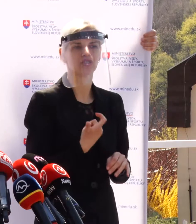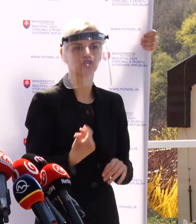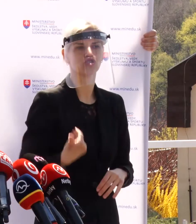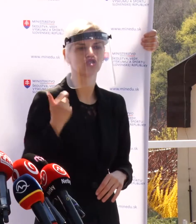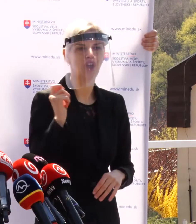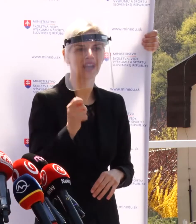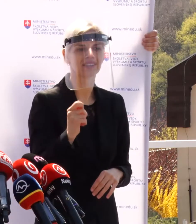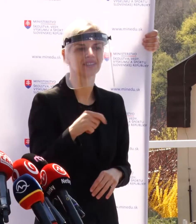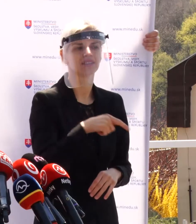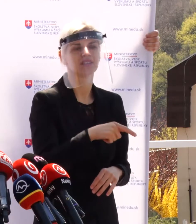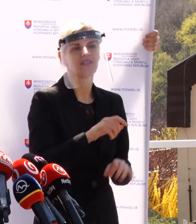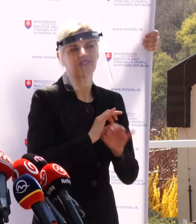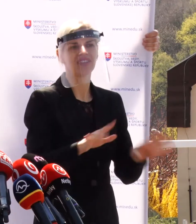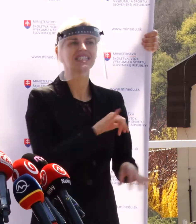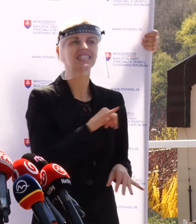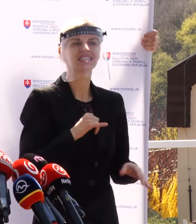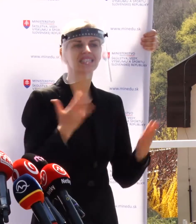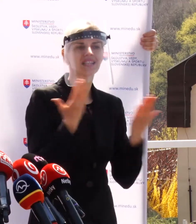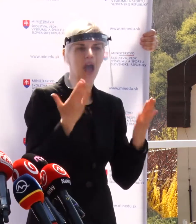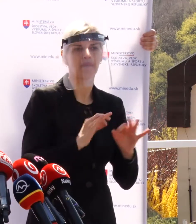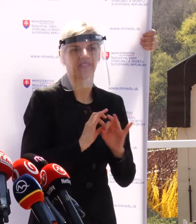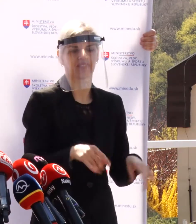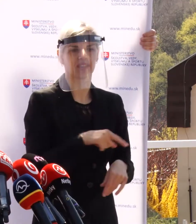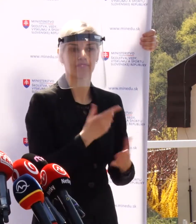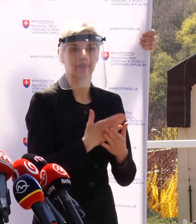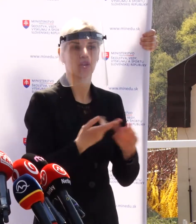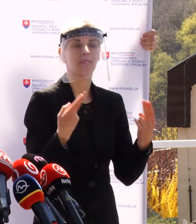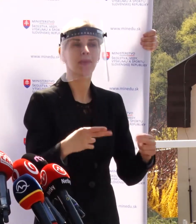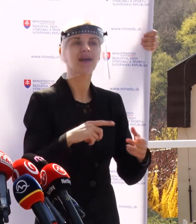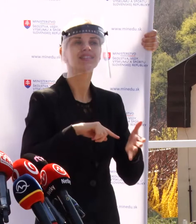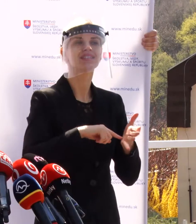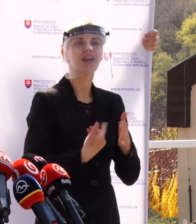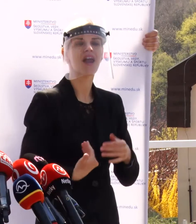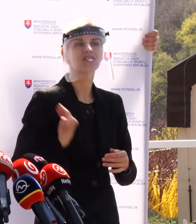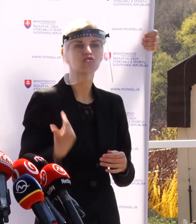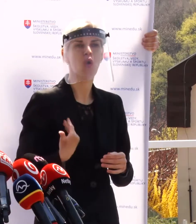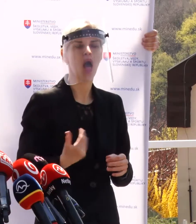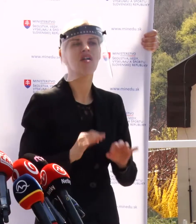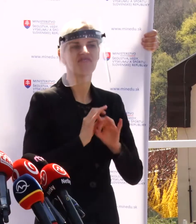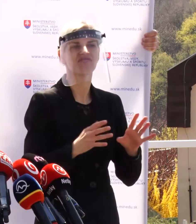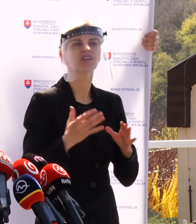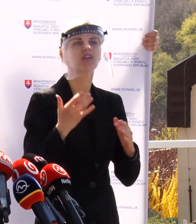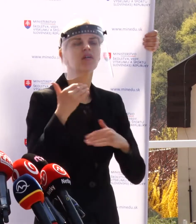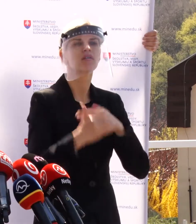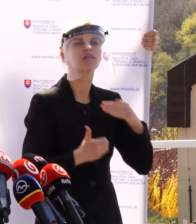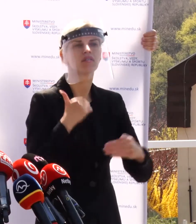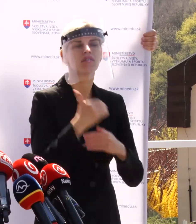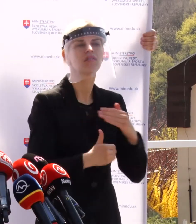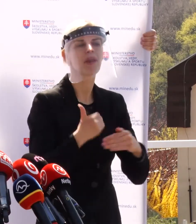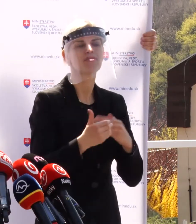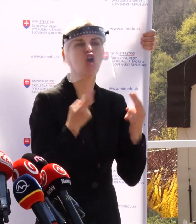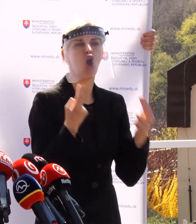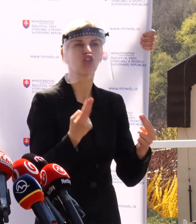ktorí sú viac schopní samoštúdia. Preto v prípade stredných škôl je možné realizovať priebežné hodnotenie aj formou